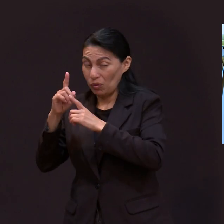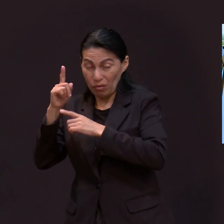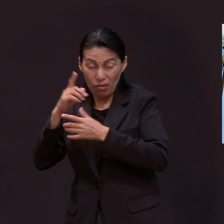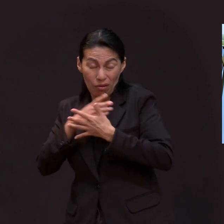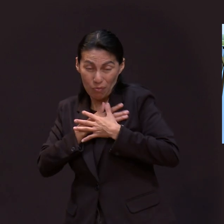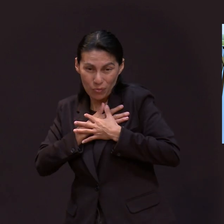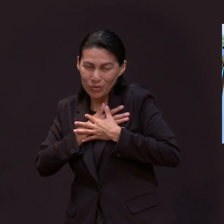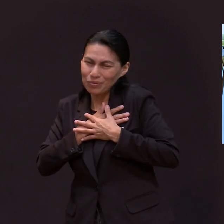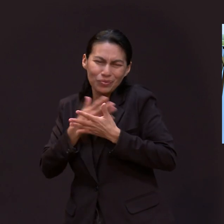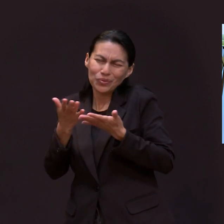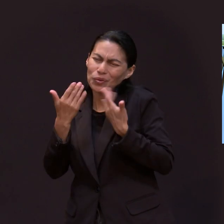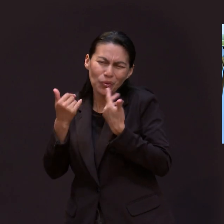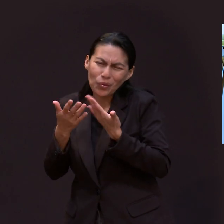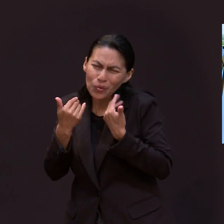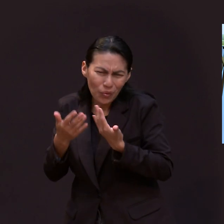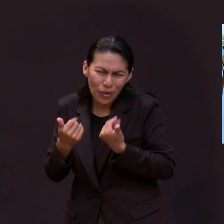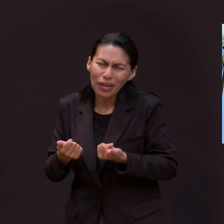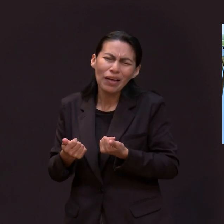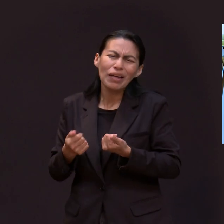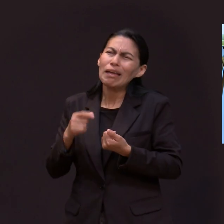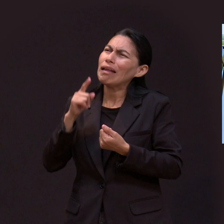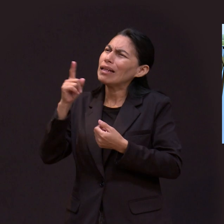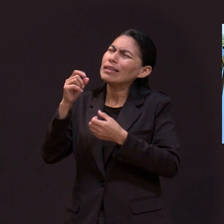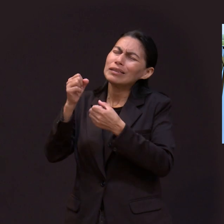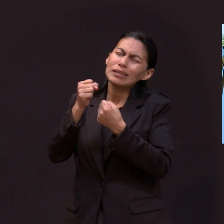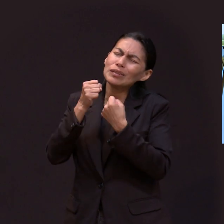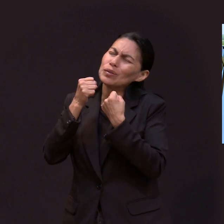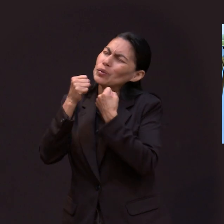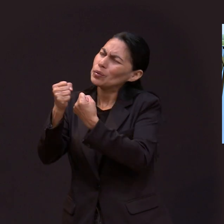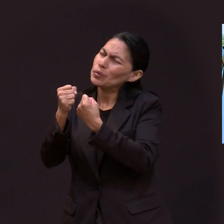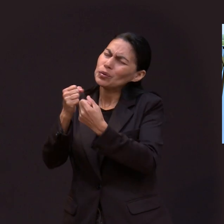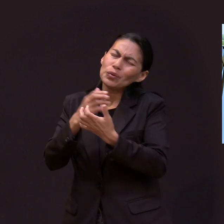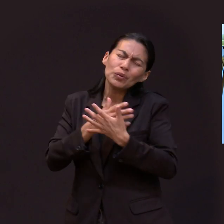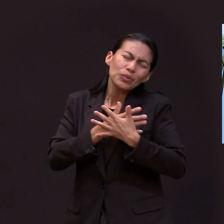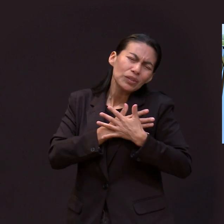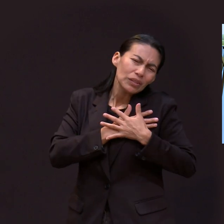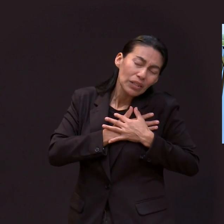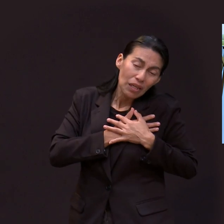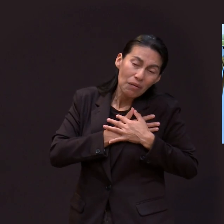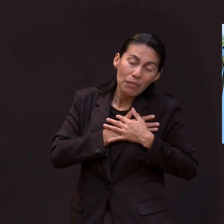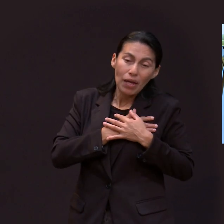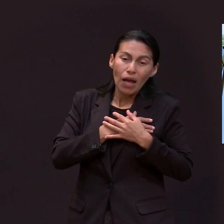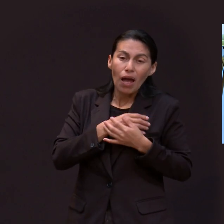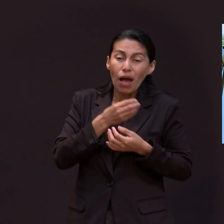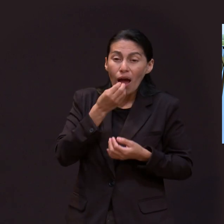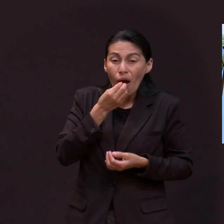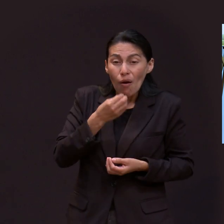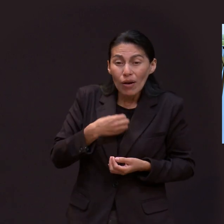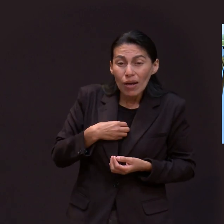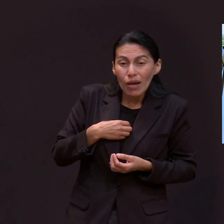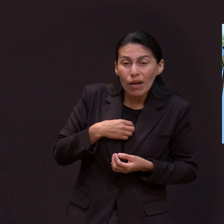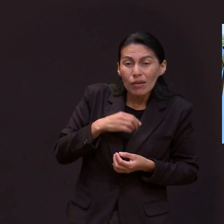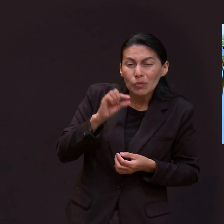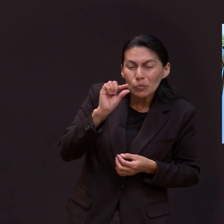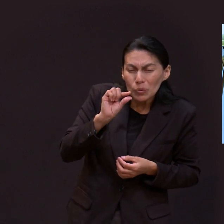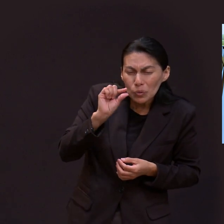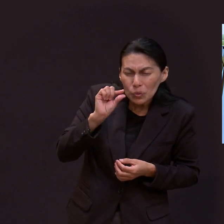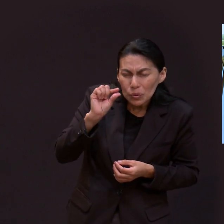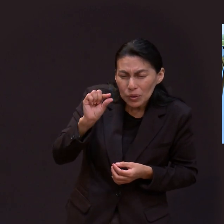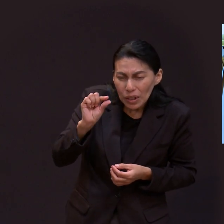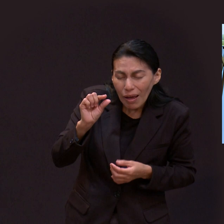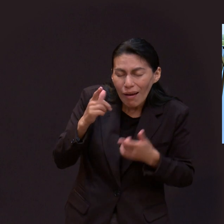existencia amorosa de nuestro padre celestial que en los pequeños detalles de la vida